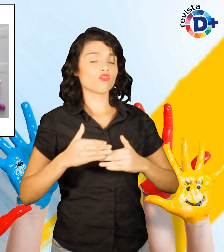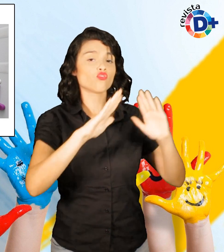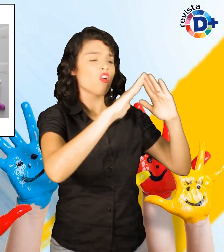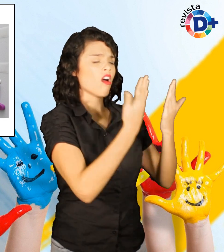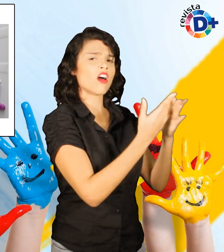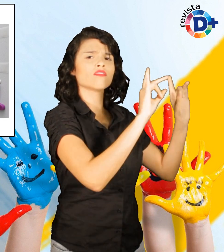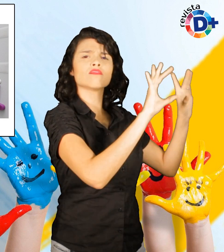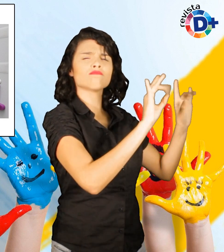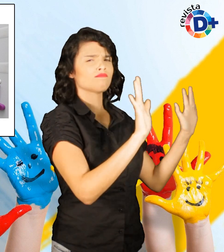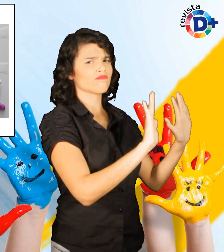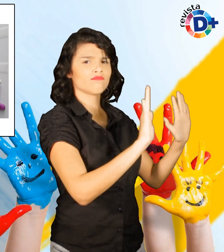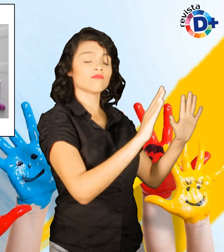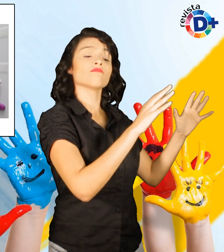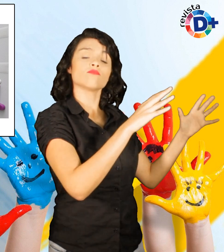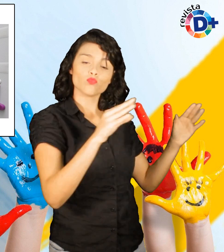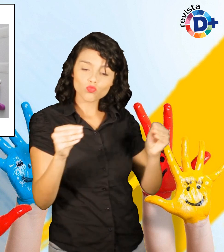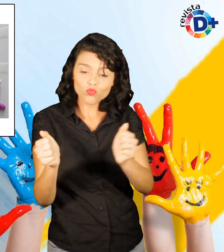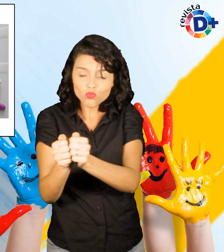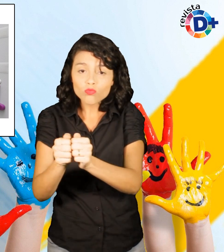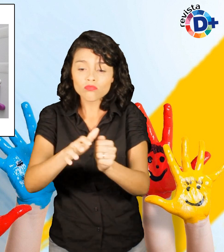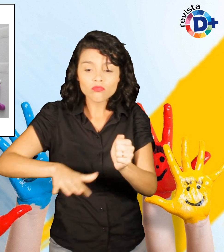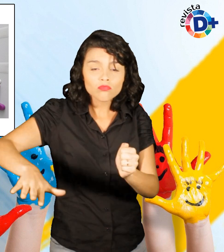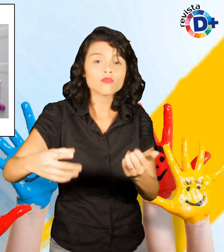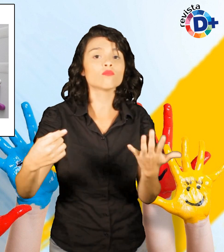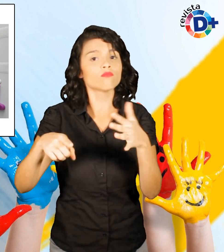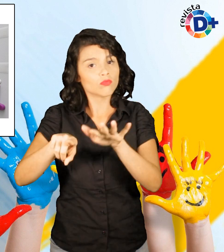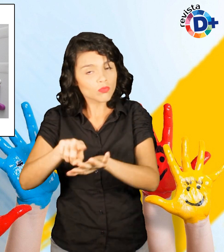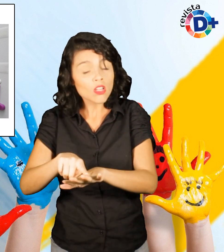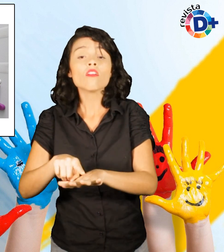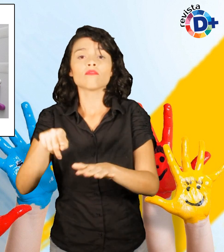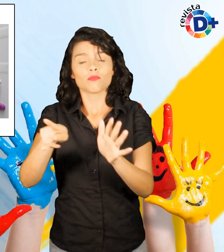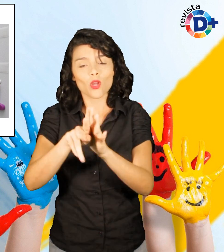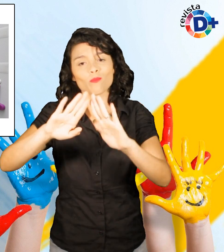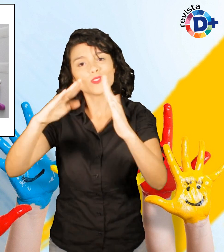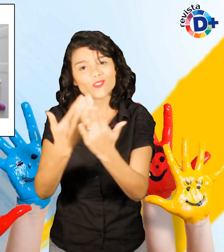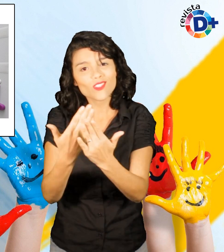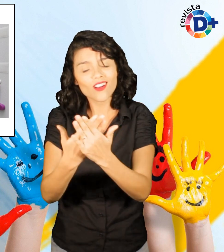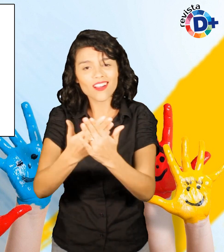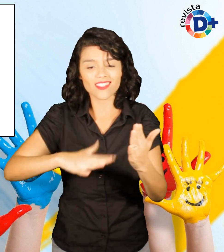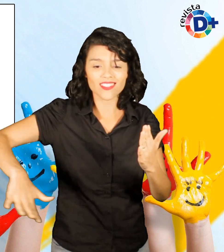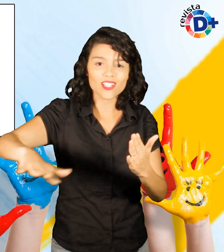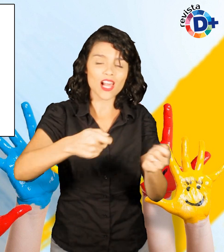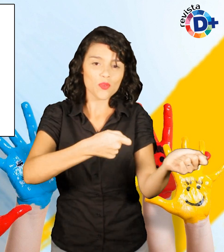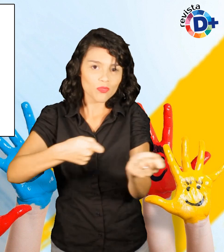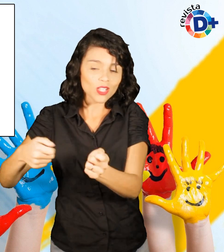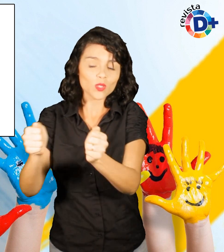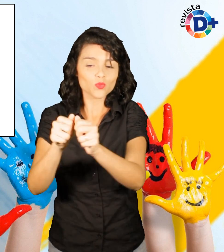regulares e não segregadas em escolas especializadas. Assim, as crianças autistas podem aprender com